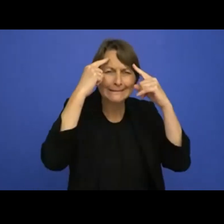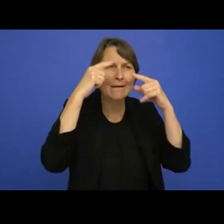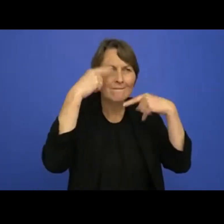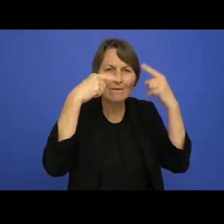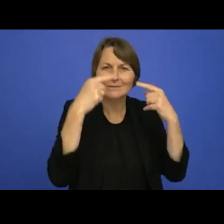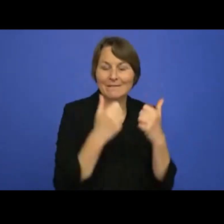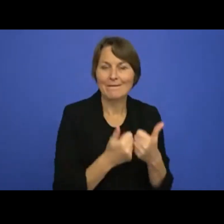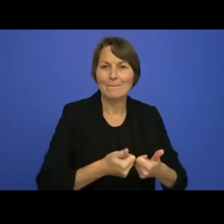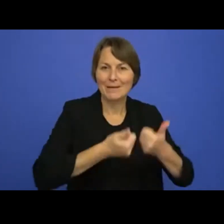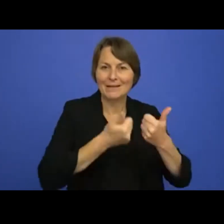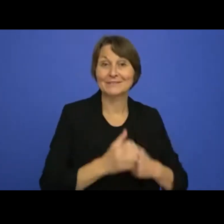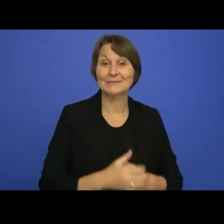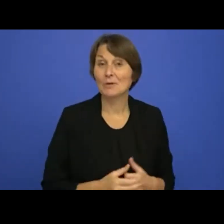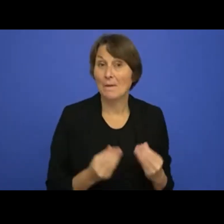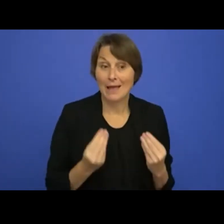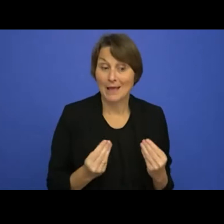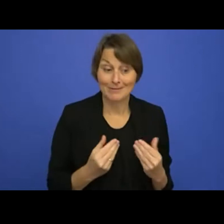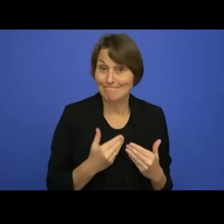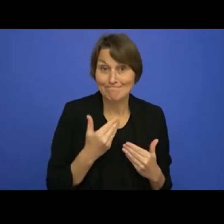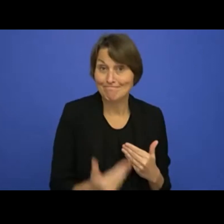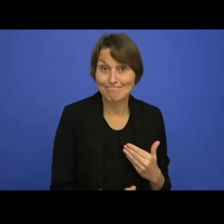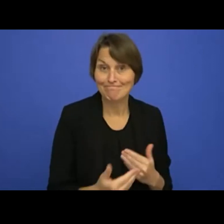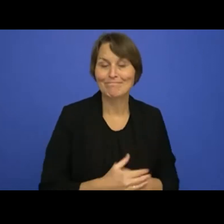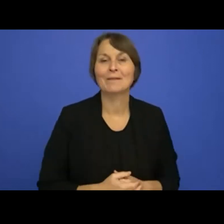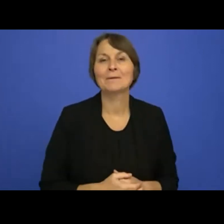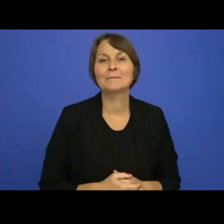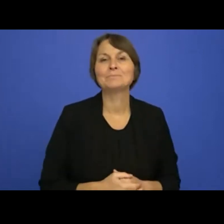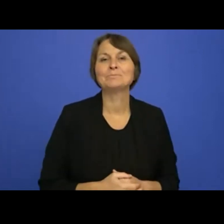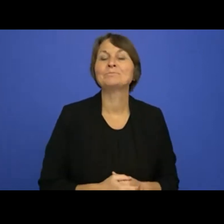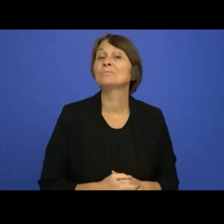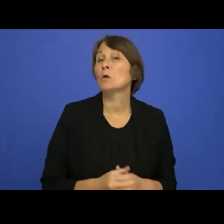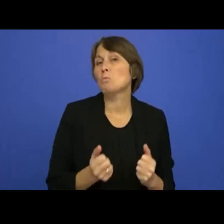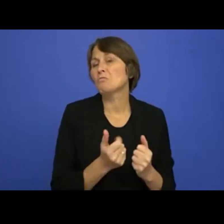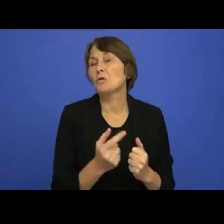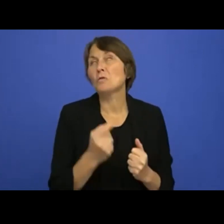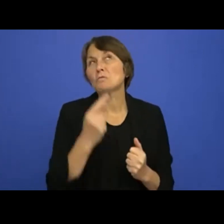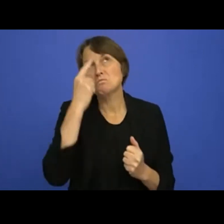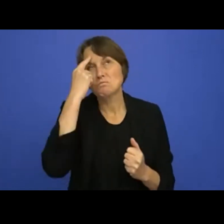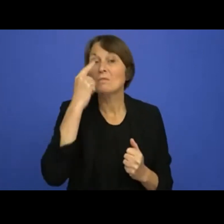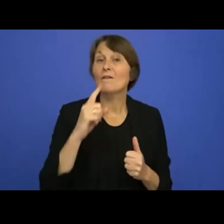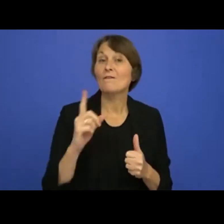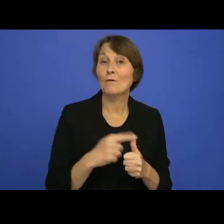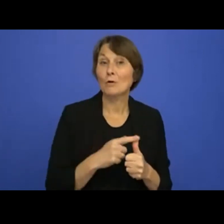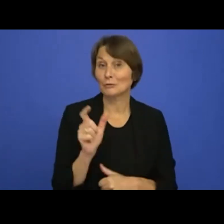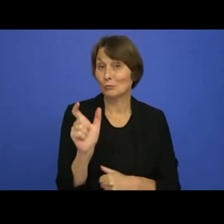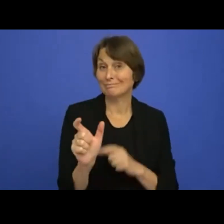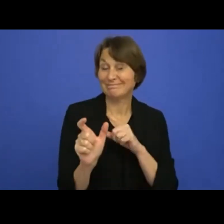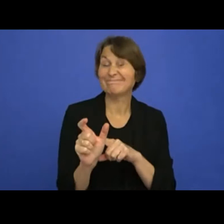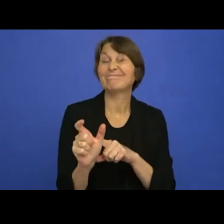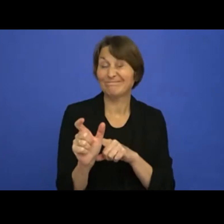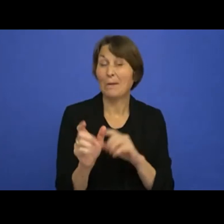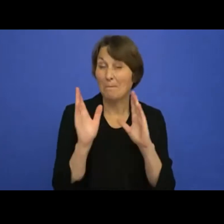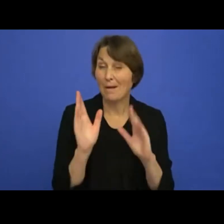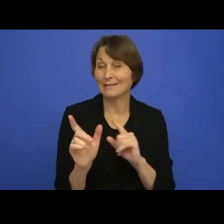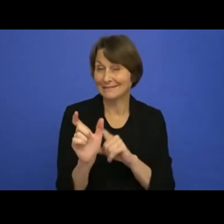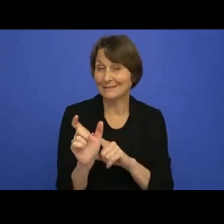moteur, les capacités cognitives, etc. Donc, qu'est-ce qu'on peut faire? Plusieurs choses.